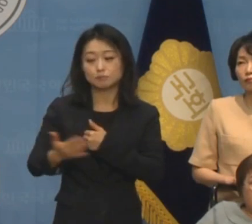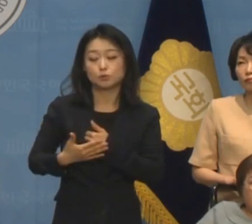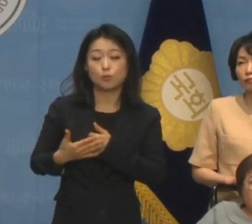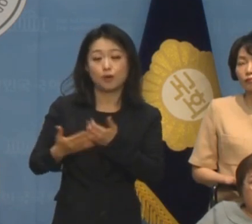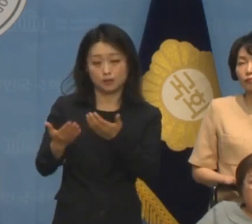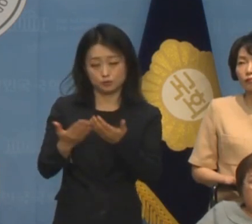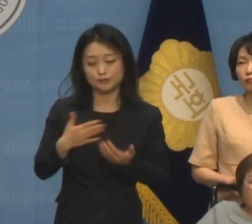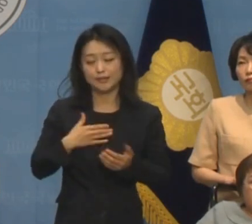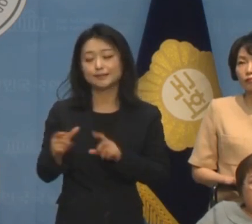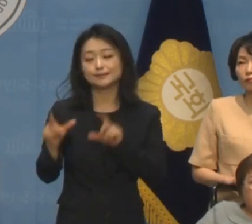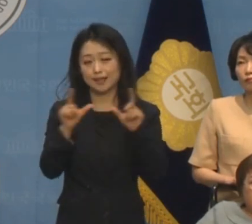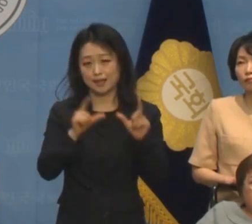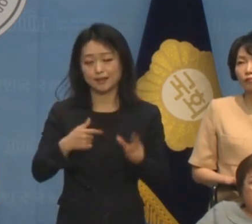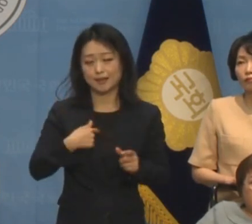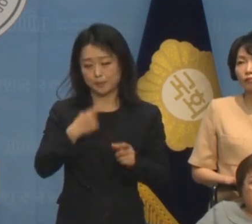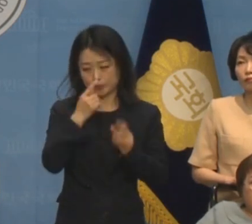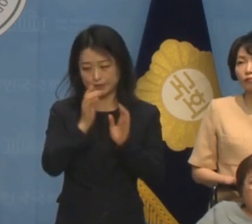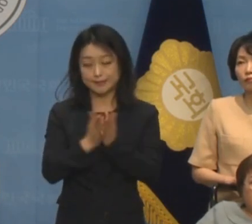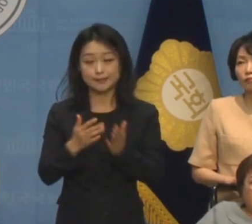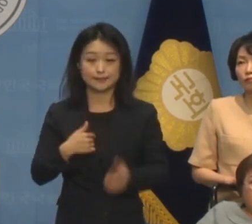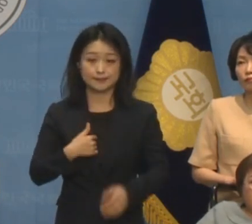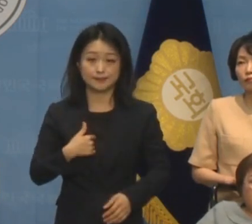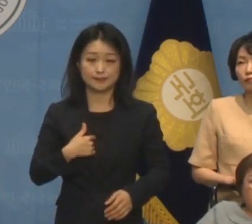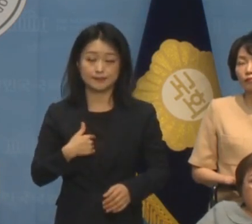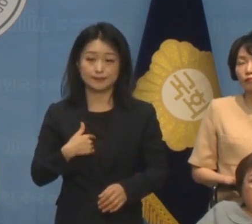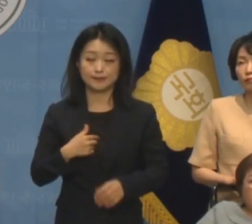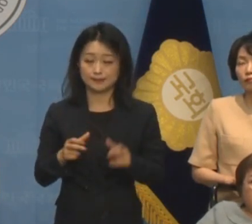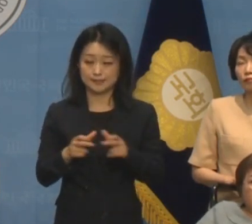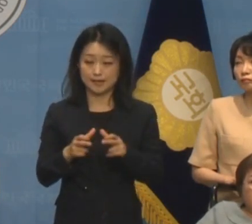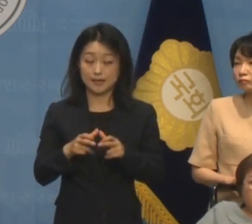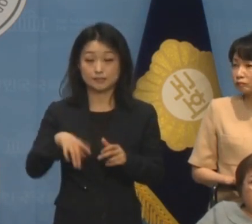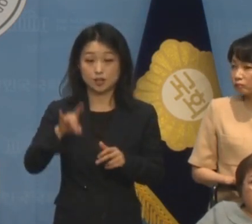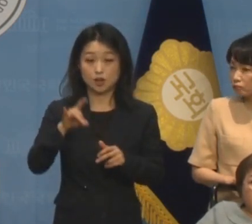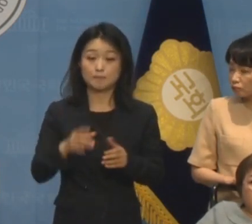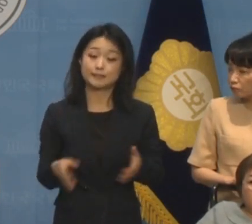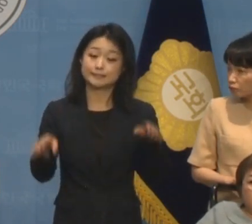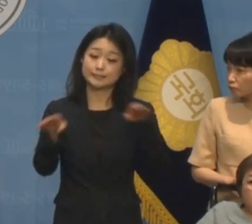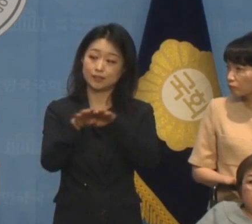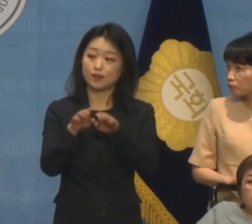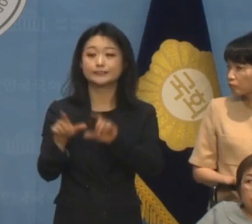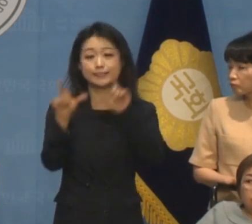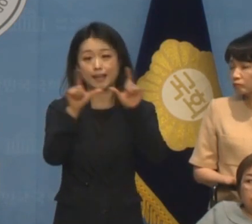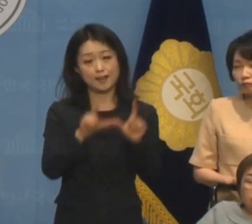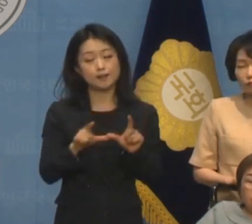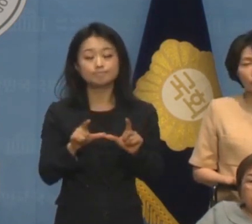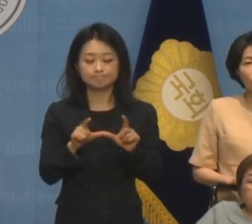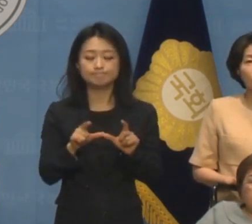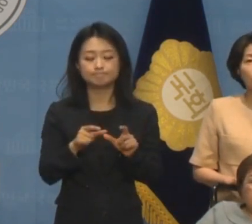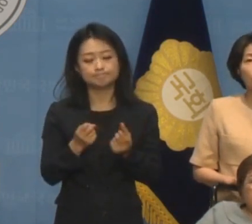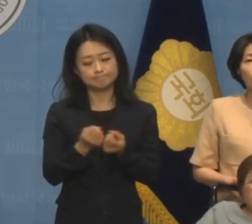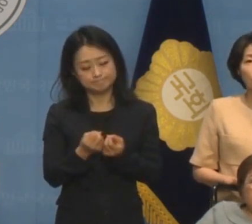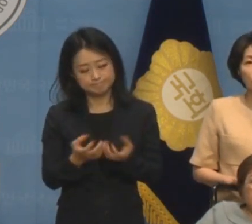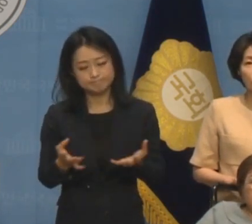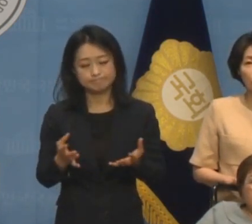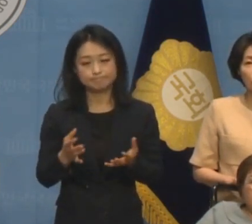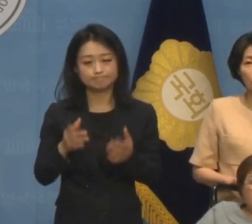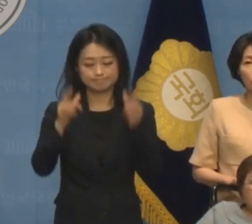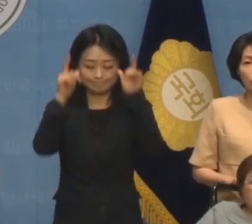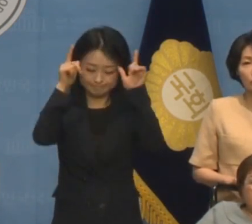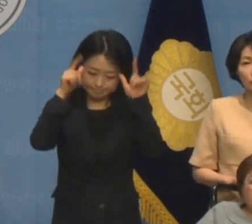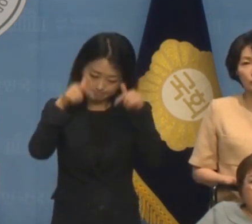없는 당사자로서 처음에는 시설에서 살 수밖에 없었던 그 환경을